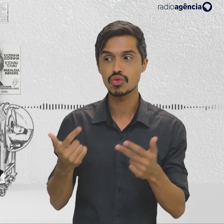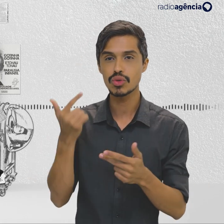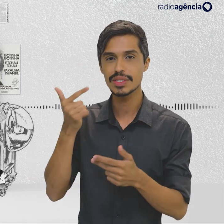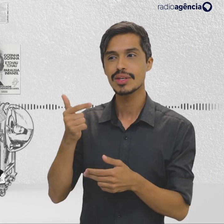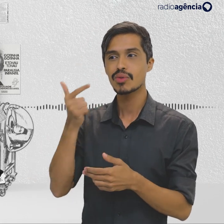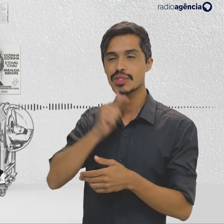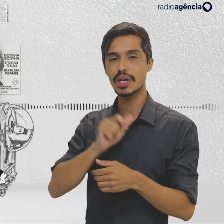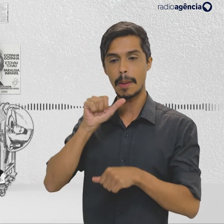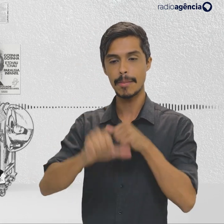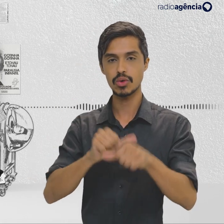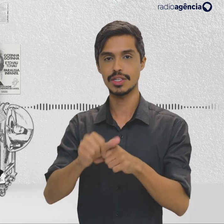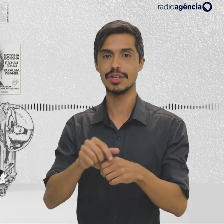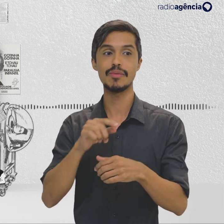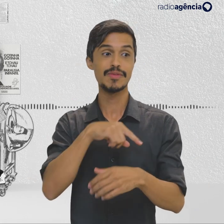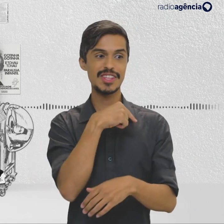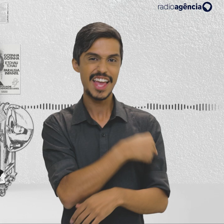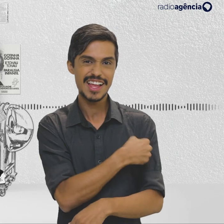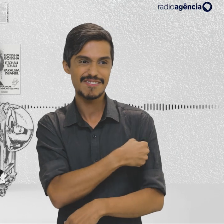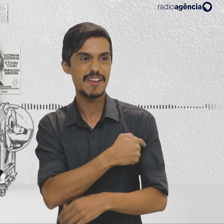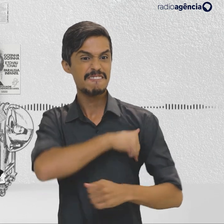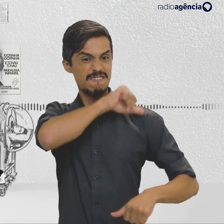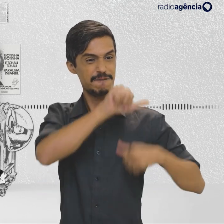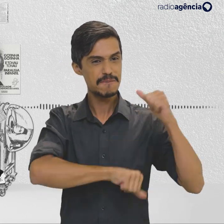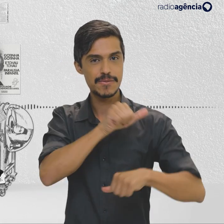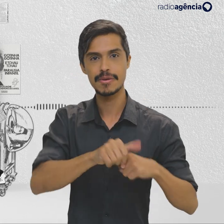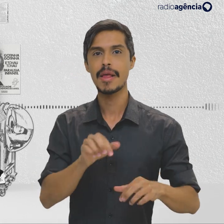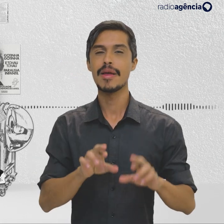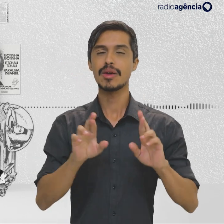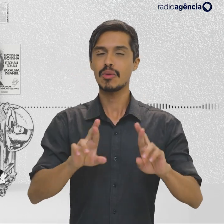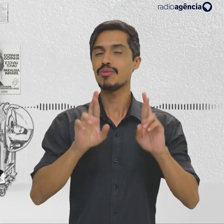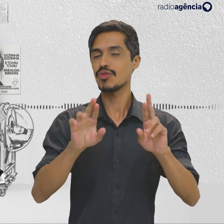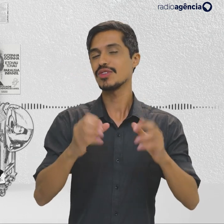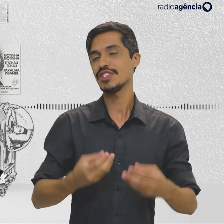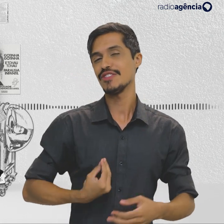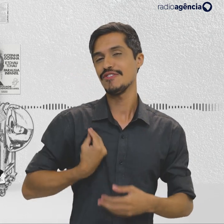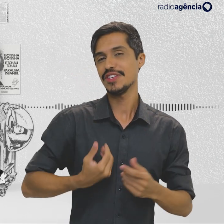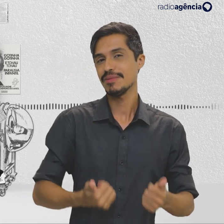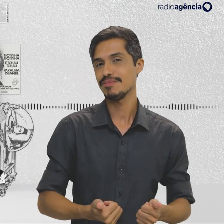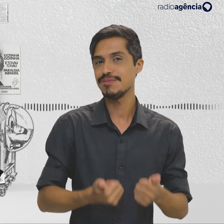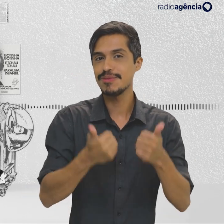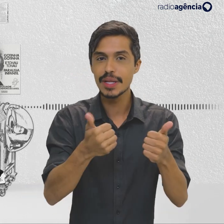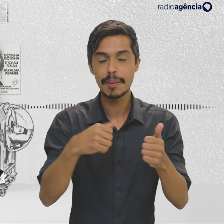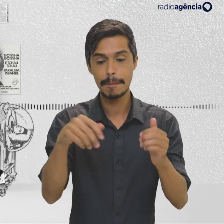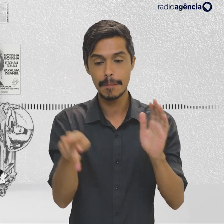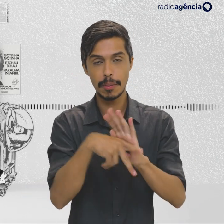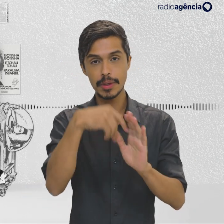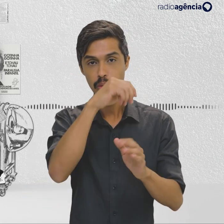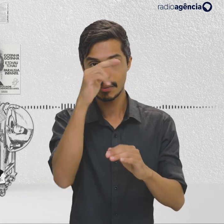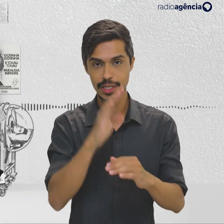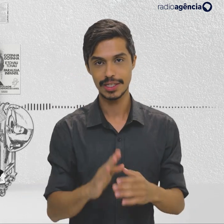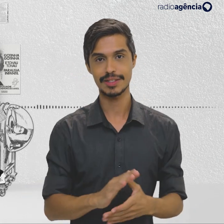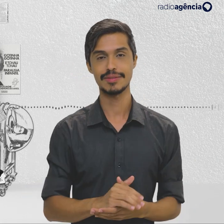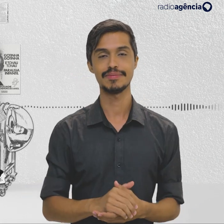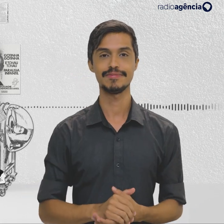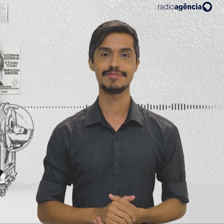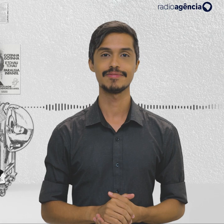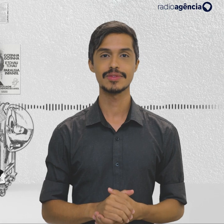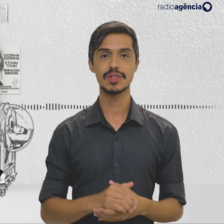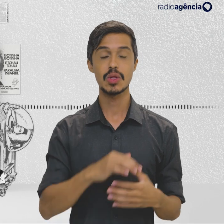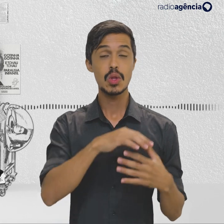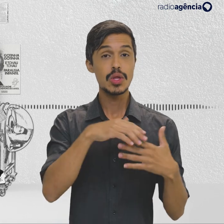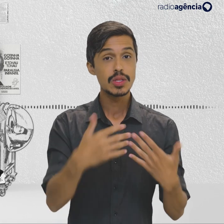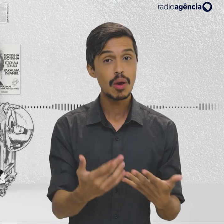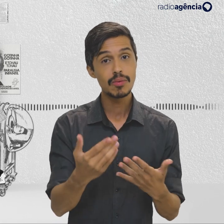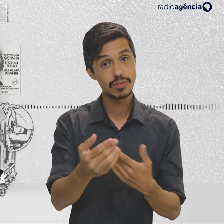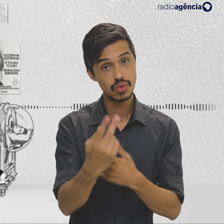planeta conseguiram mudar tão drasticamente a expectativa e a qualidade de vida da humanidade quanto a imunização